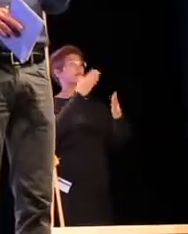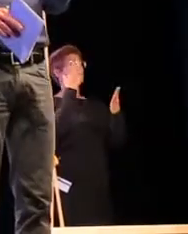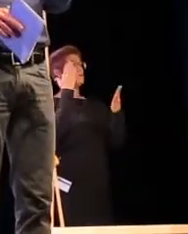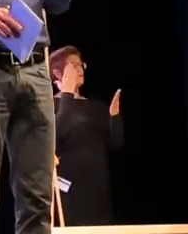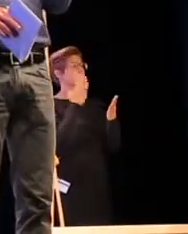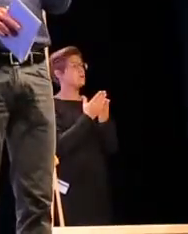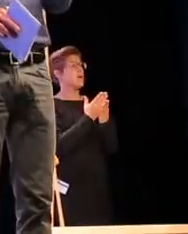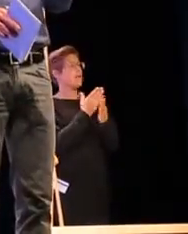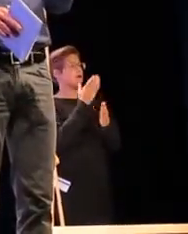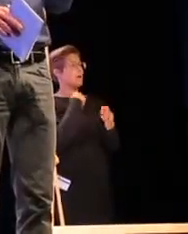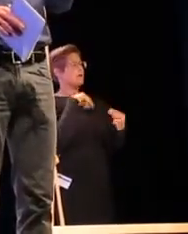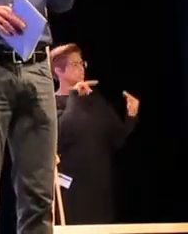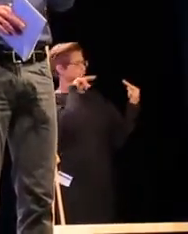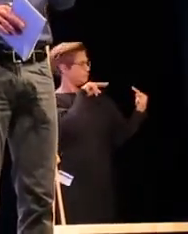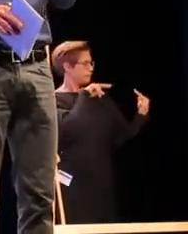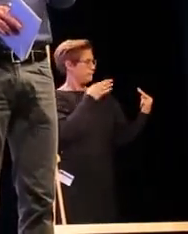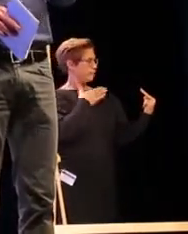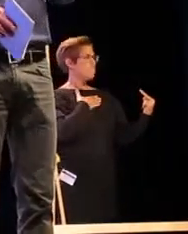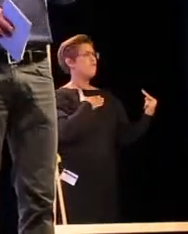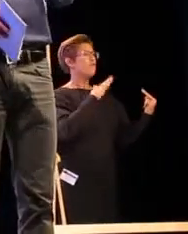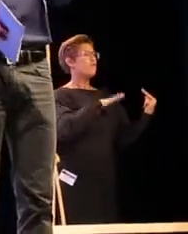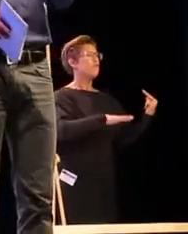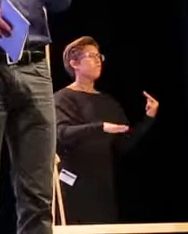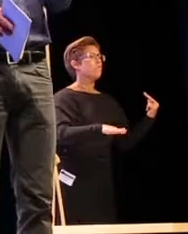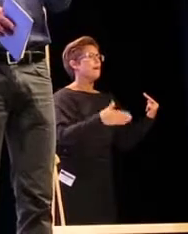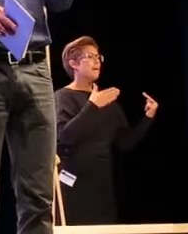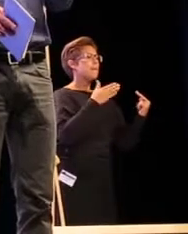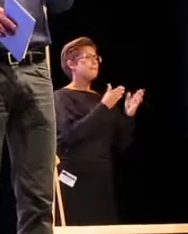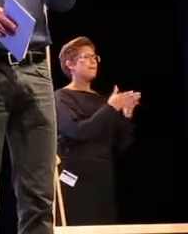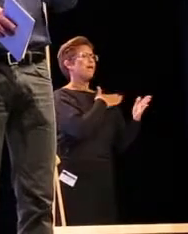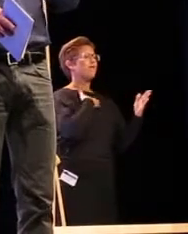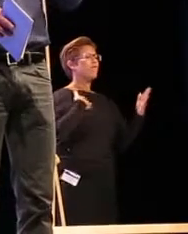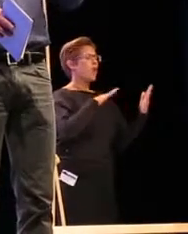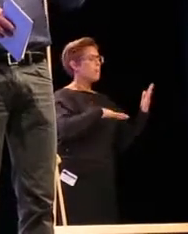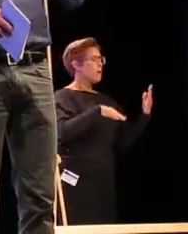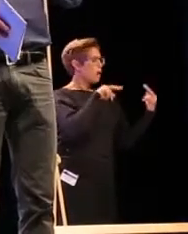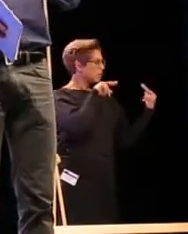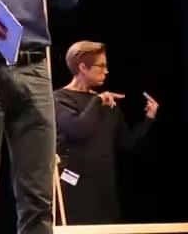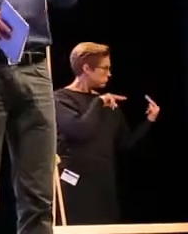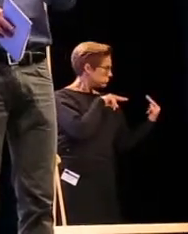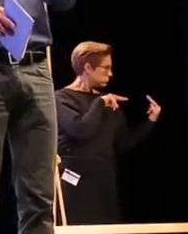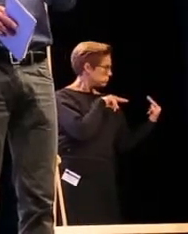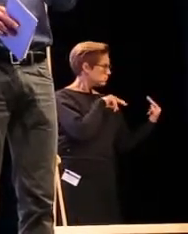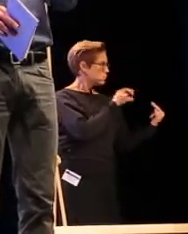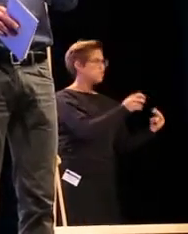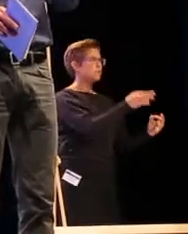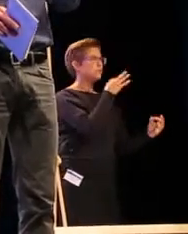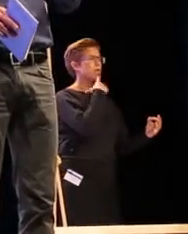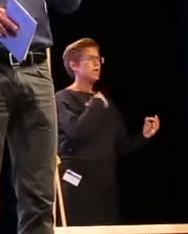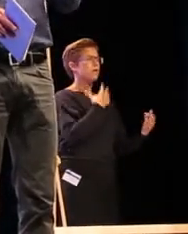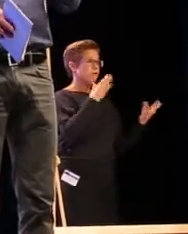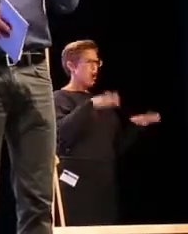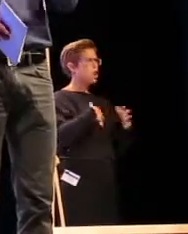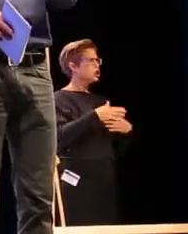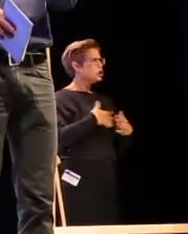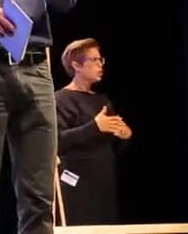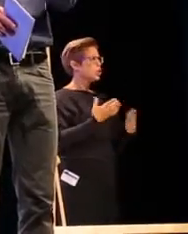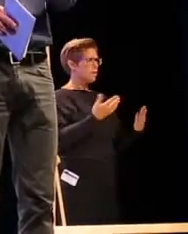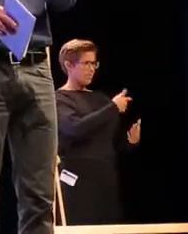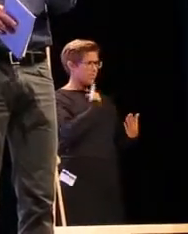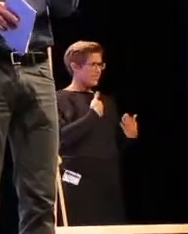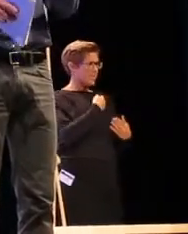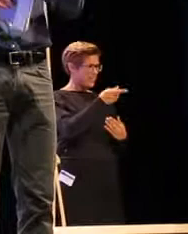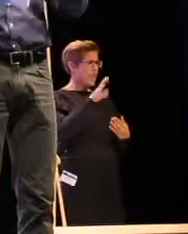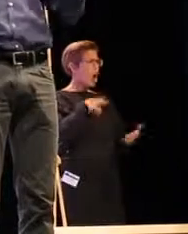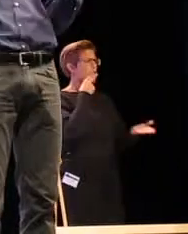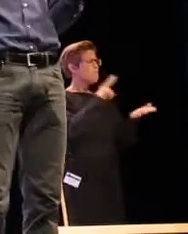gjorde du 2015 när ni hade all forskning på bordet, ni hade alla möjligheter och så gjorde ni